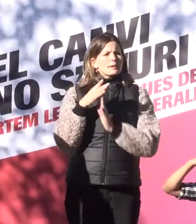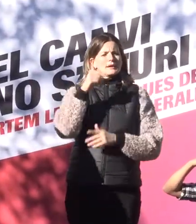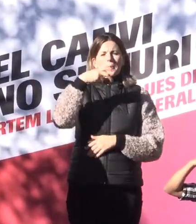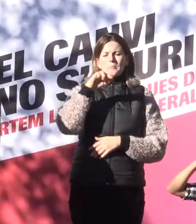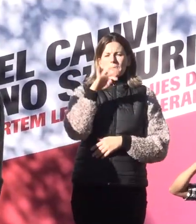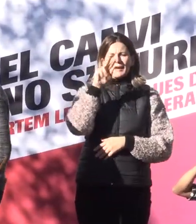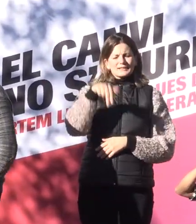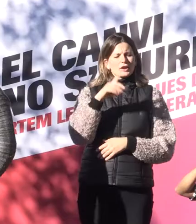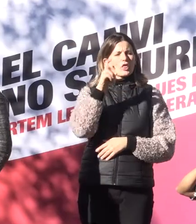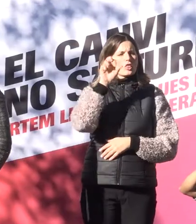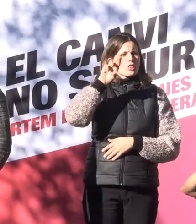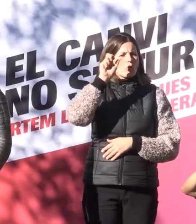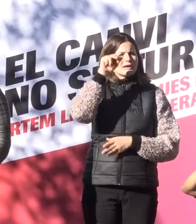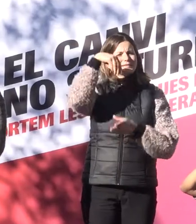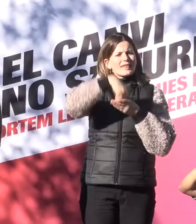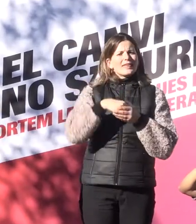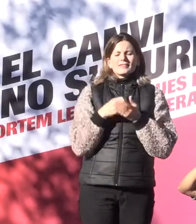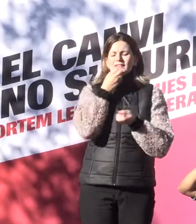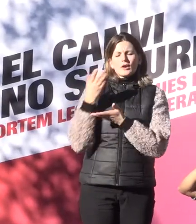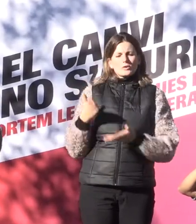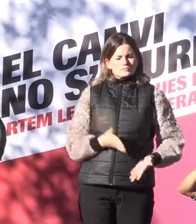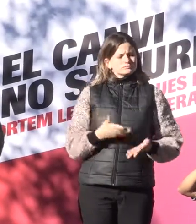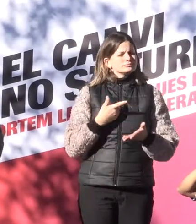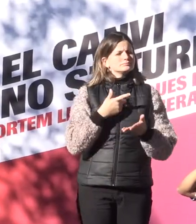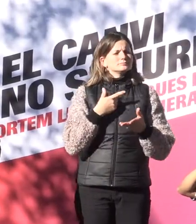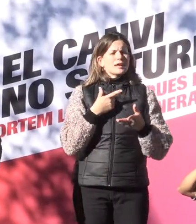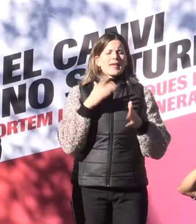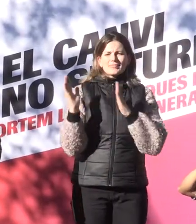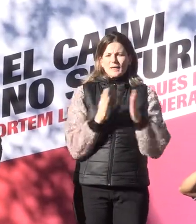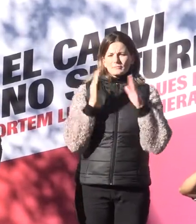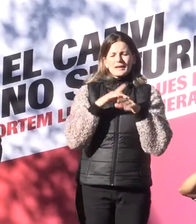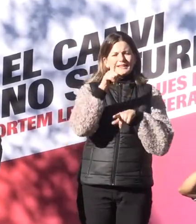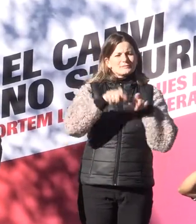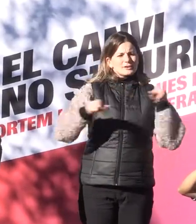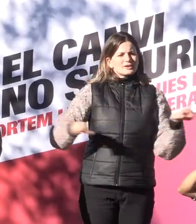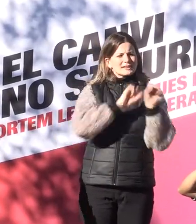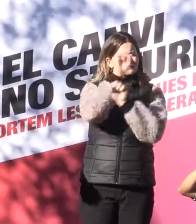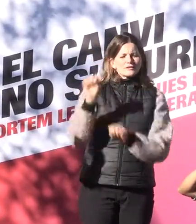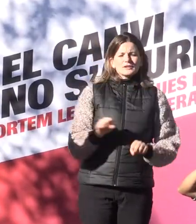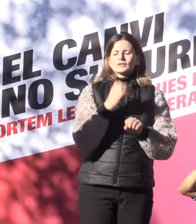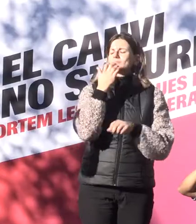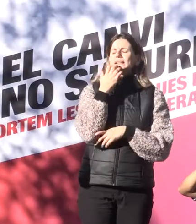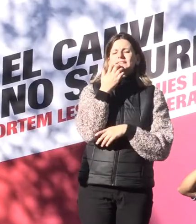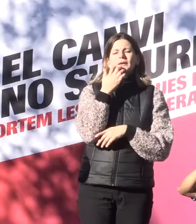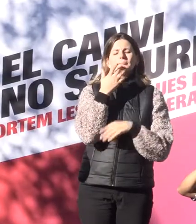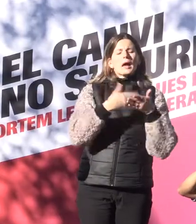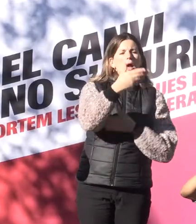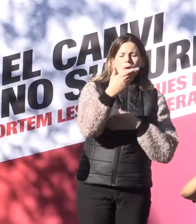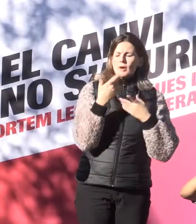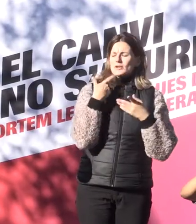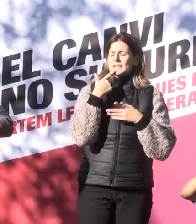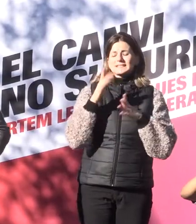está dentro del programa de acogida temporal a defensores defensoras periodistas que están siendo amenazados